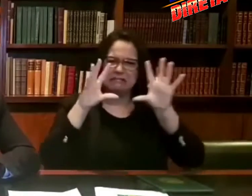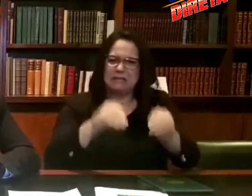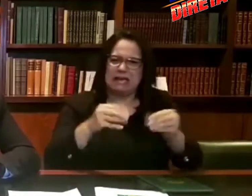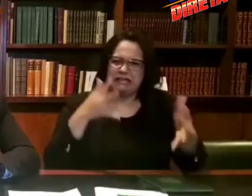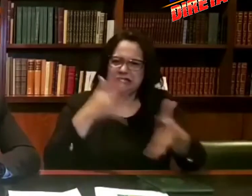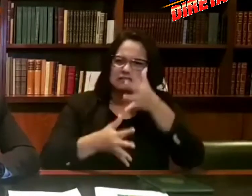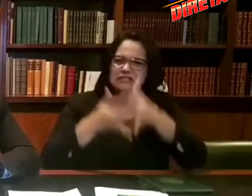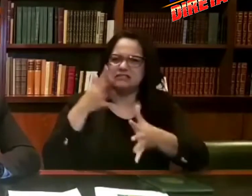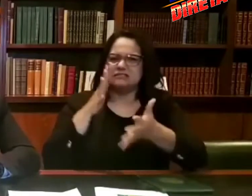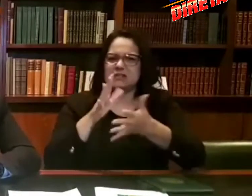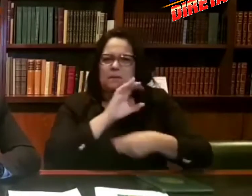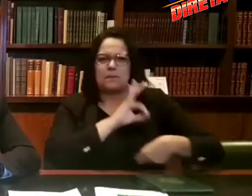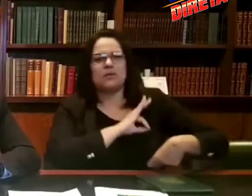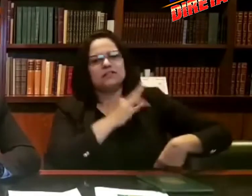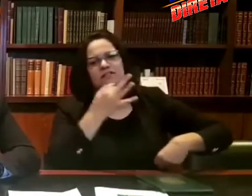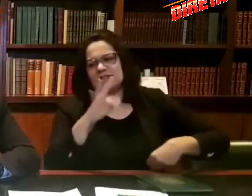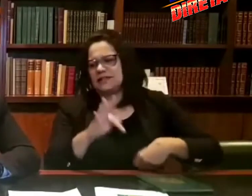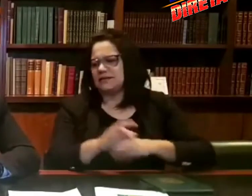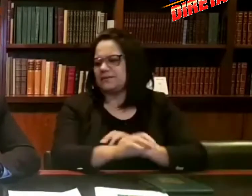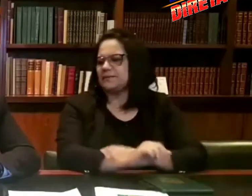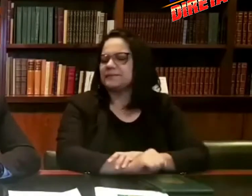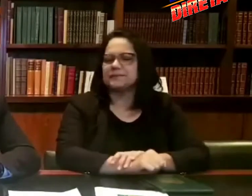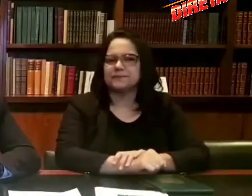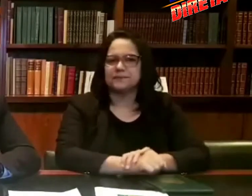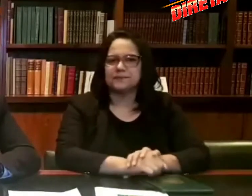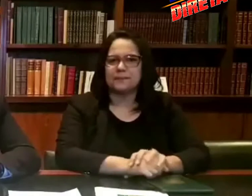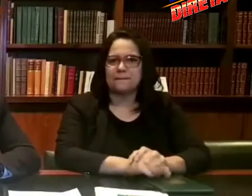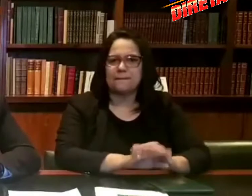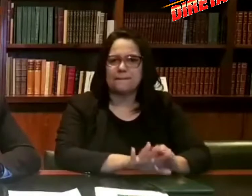interferência da PF. Vou botar aqui, Carla Zambelli aqui.